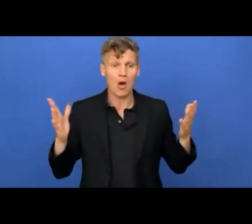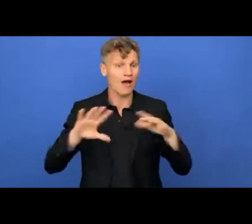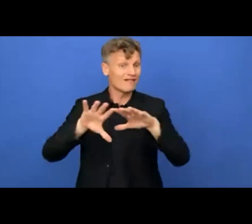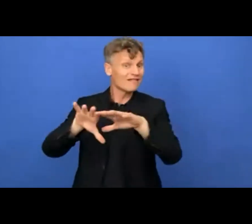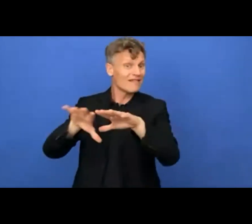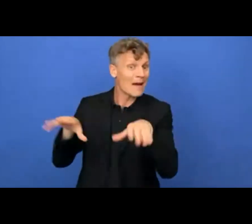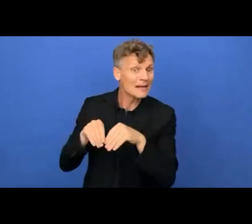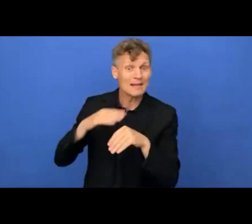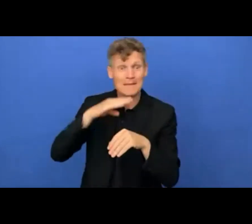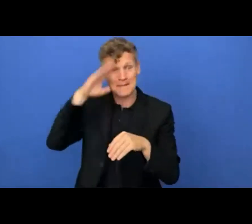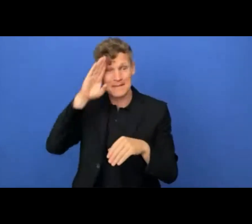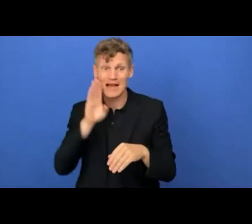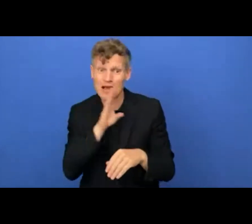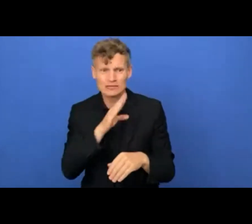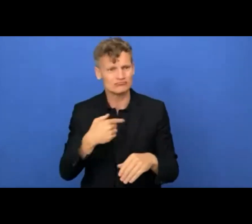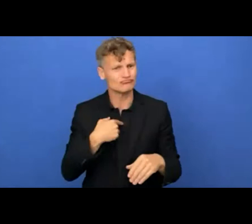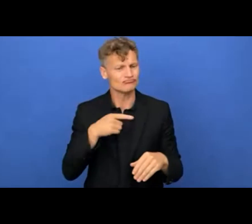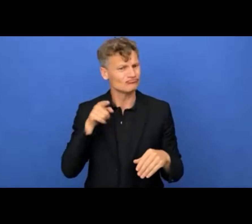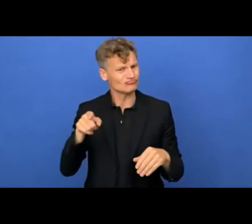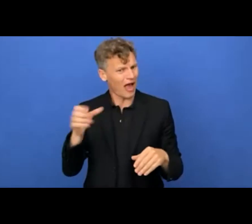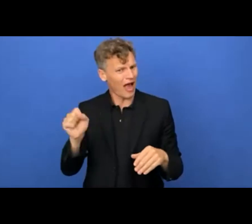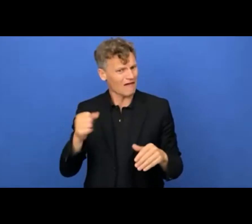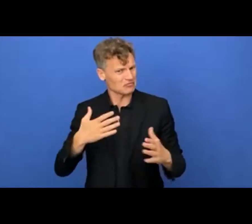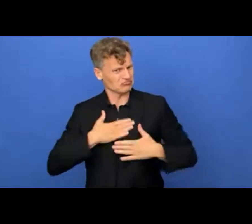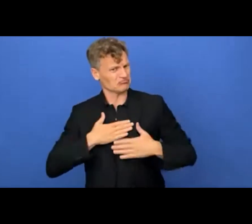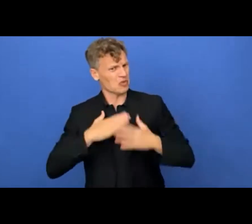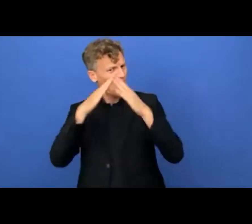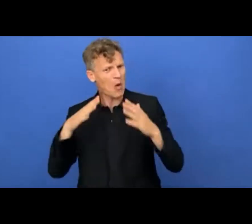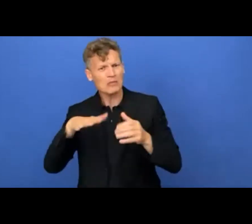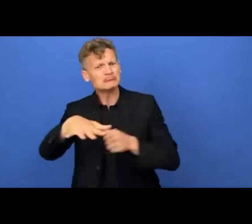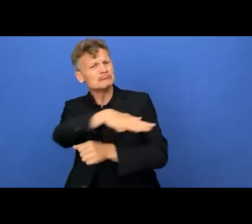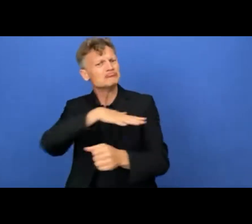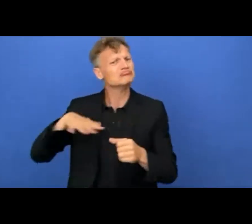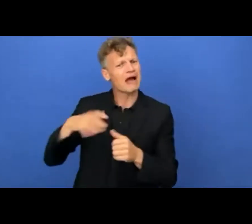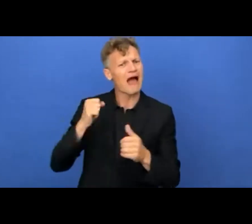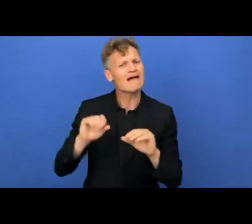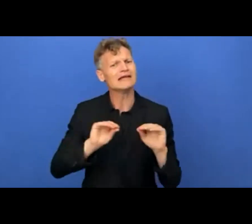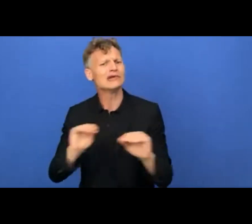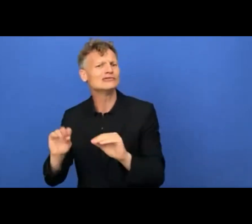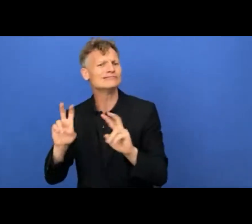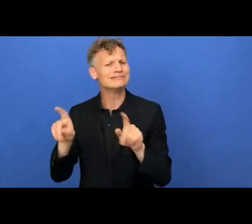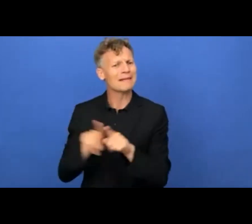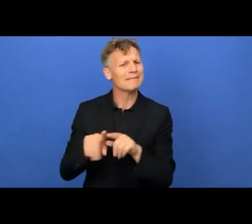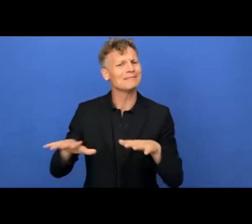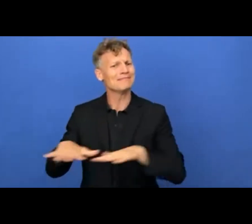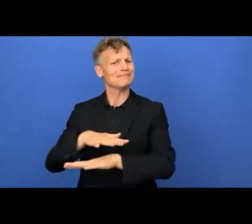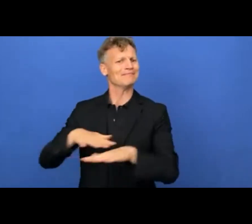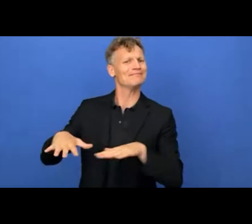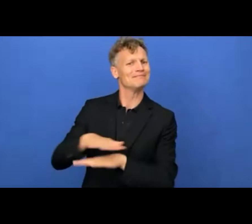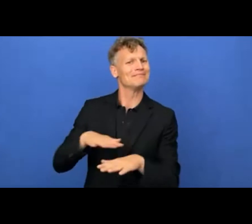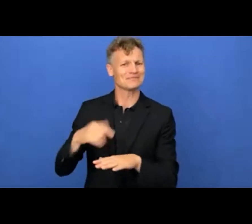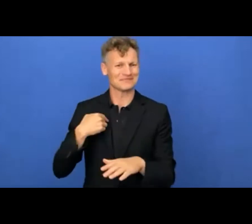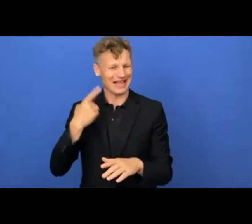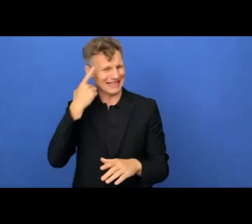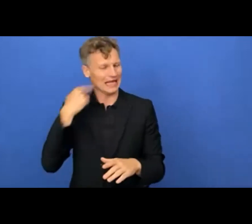Cela relève parfois des familles et des parents qui doivent fournir cette éducation. Et donc, lorsqu'on parle